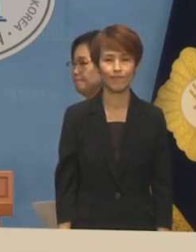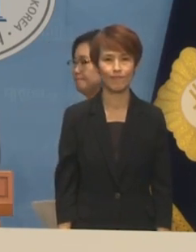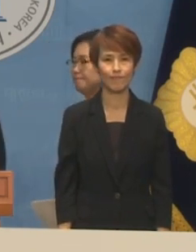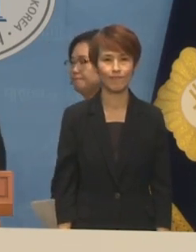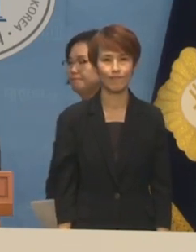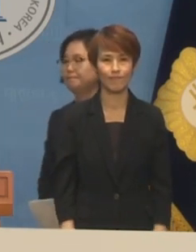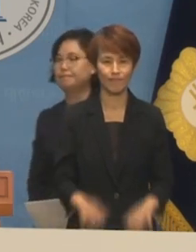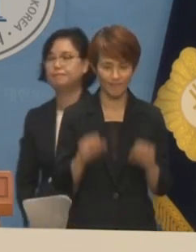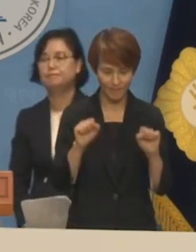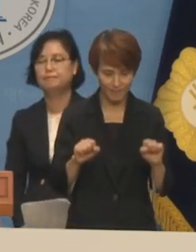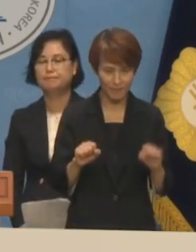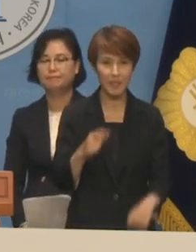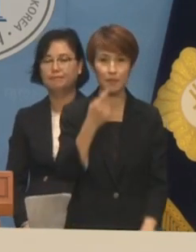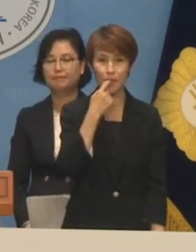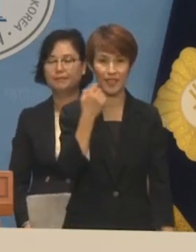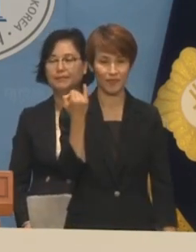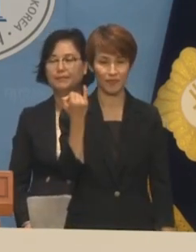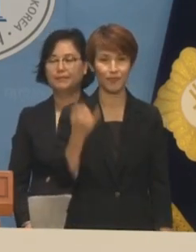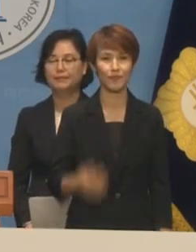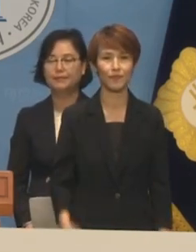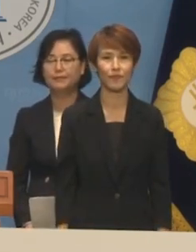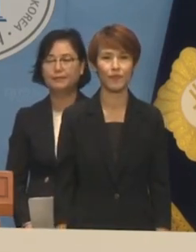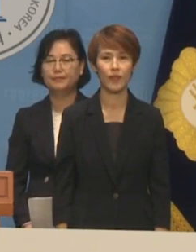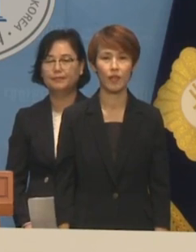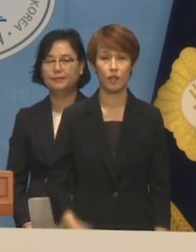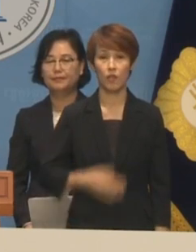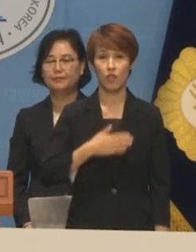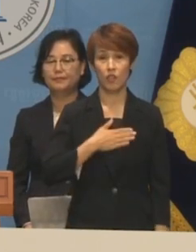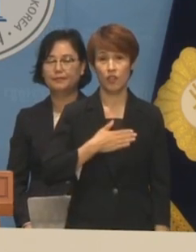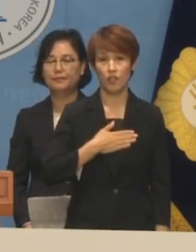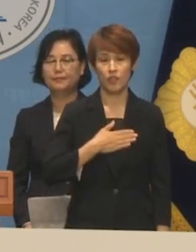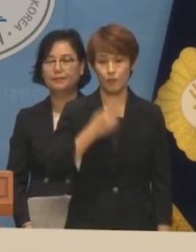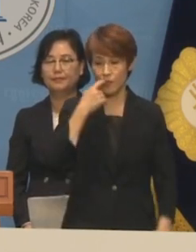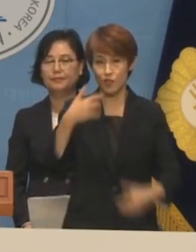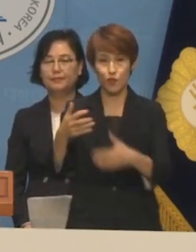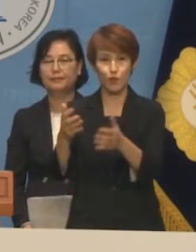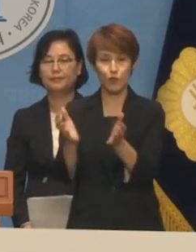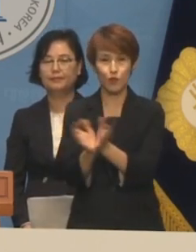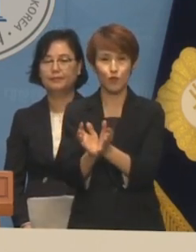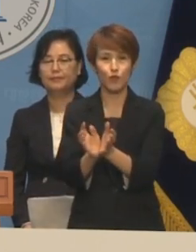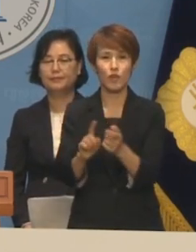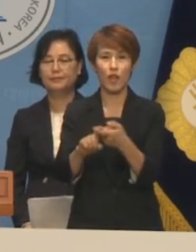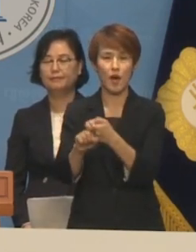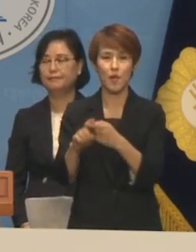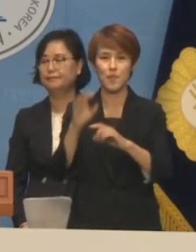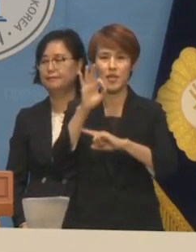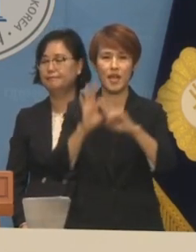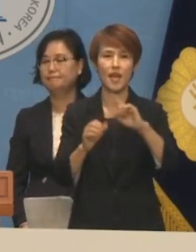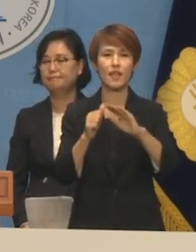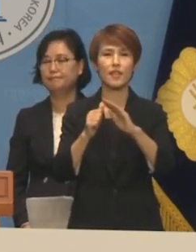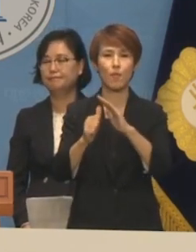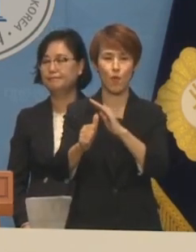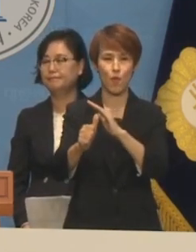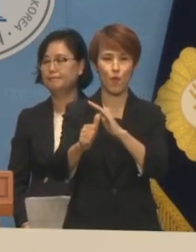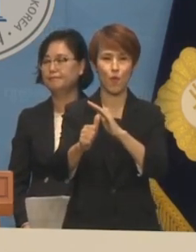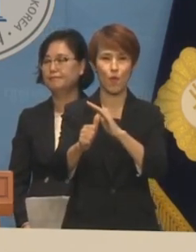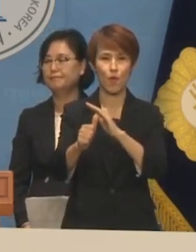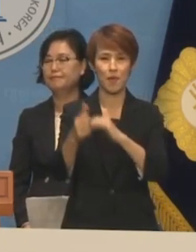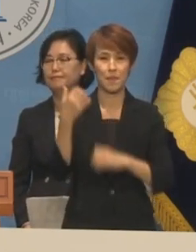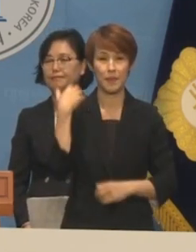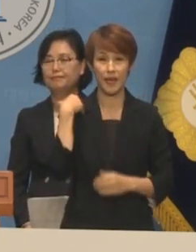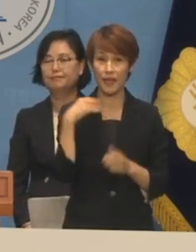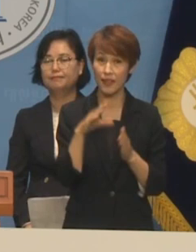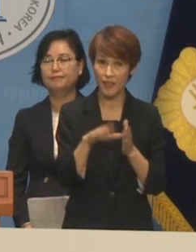네, 안녕하세요. 백승아입니다. 저는 더불어민주연합 비례대표 공동대표를 맡고 있을